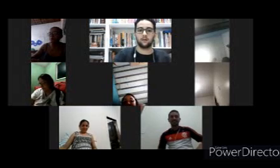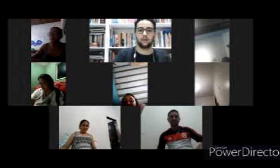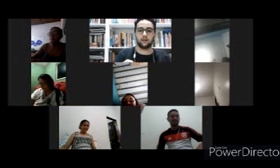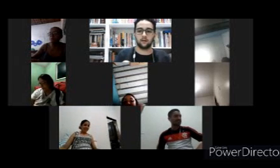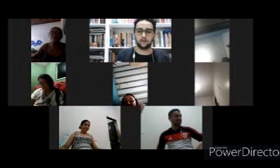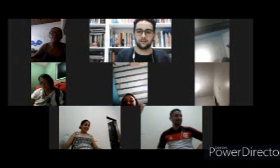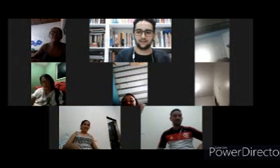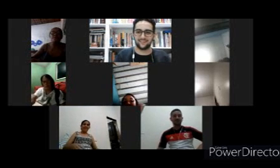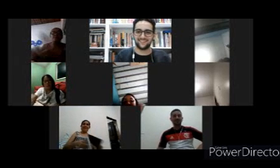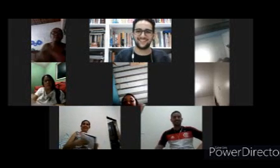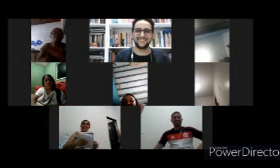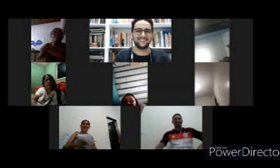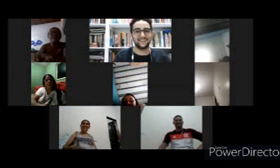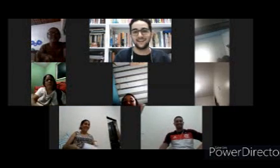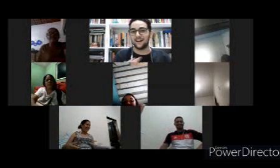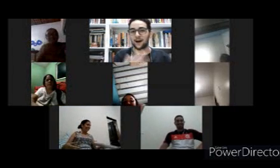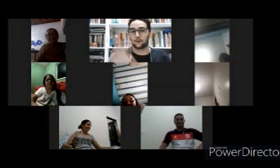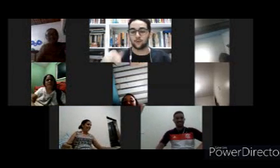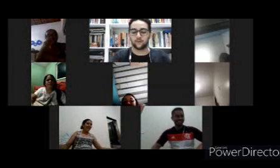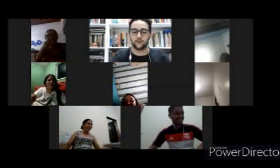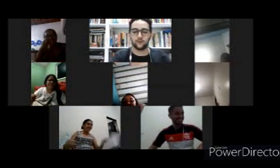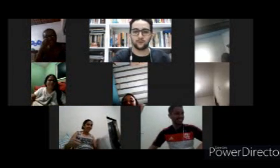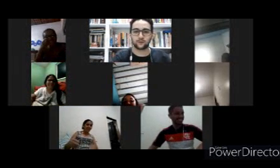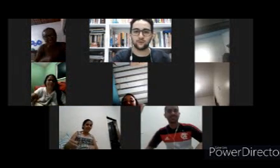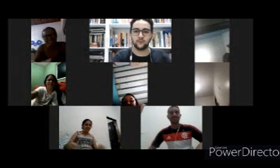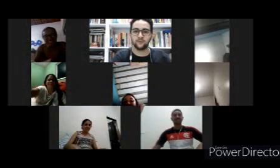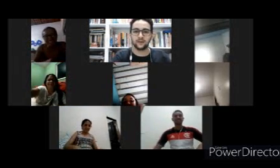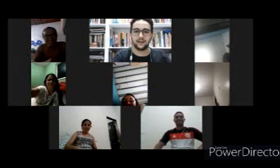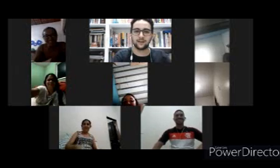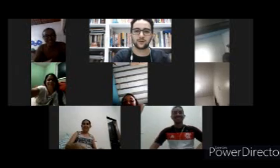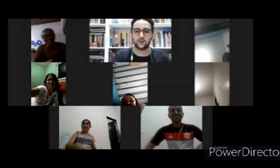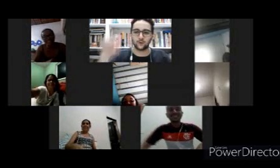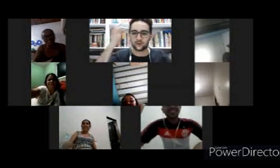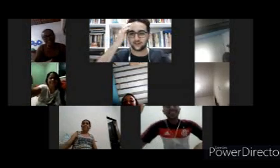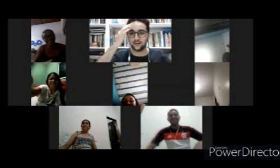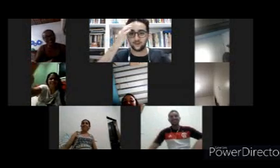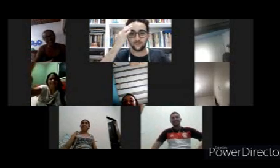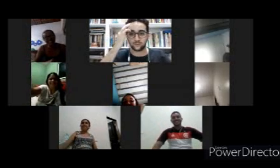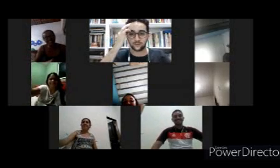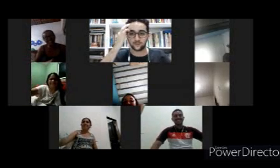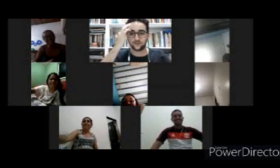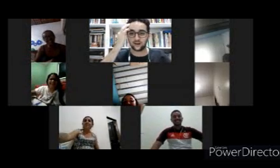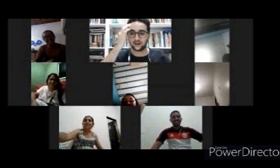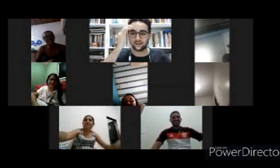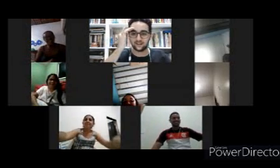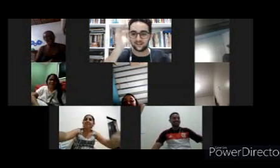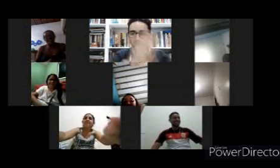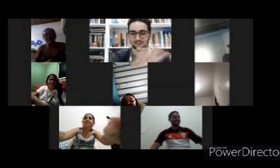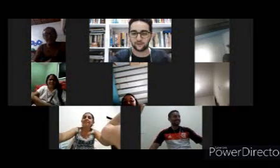Eita, tinha que ser comigo mesmo. A culpa foi do Zoom, ele que te colocou aqui bem no primeiro lugar da